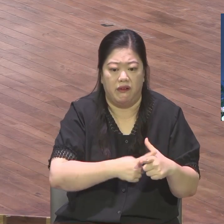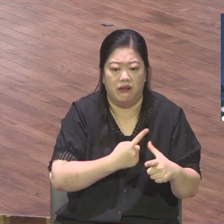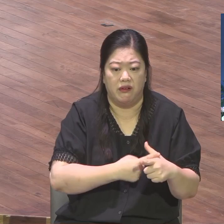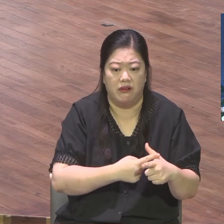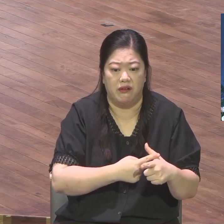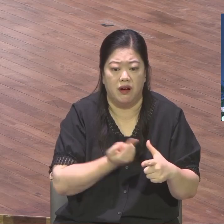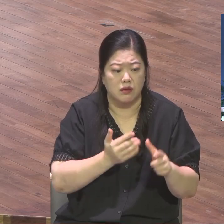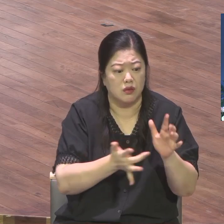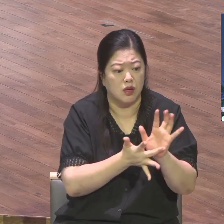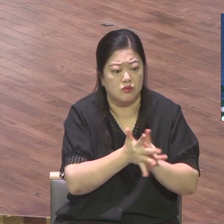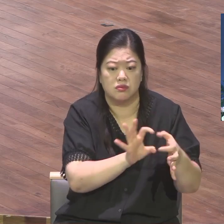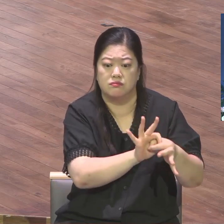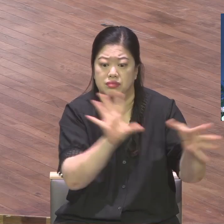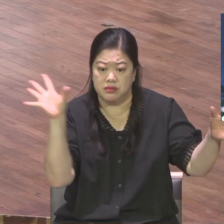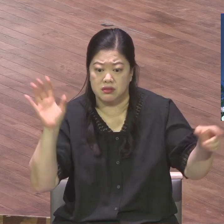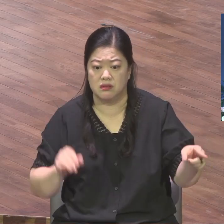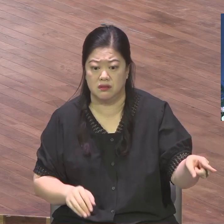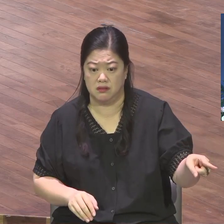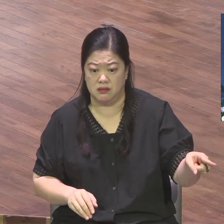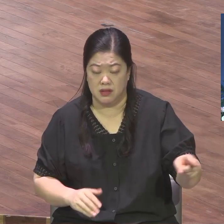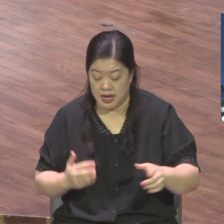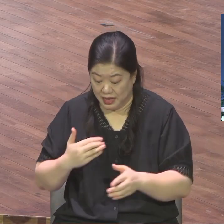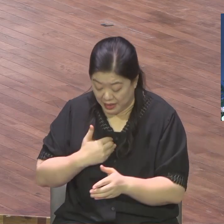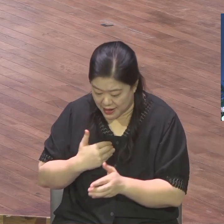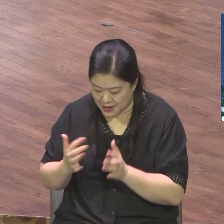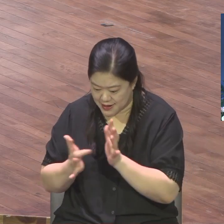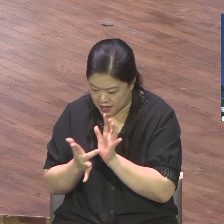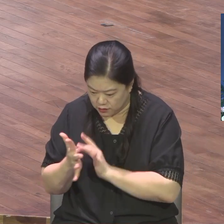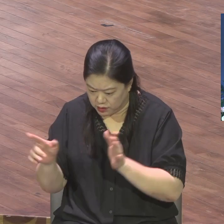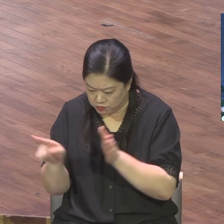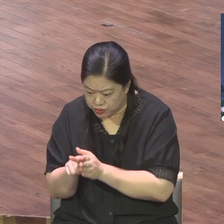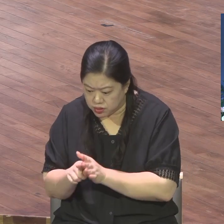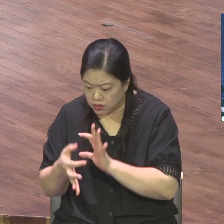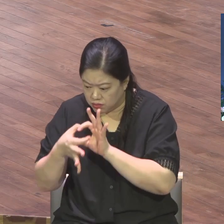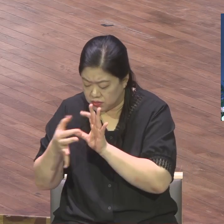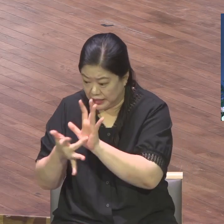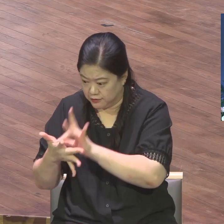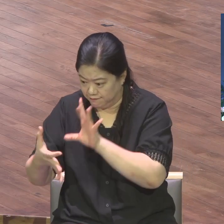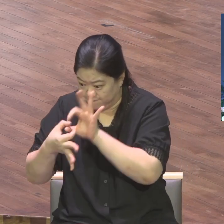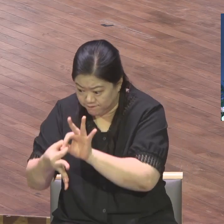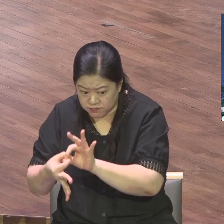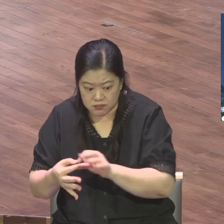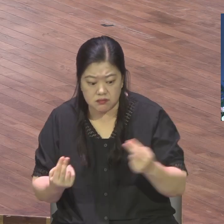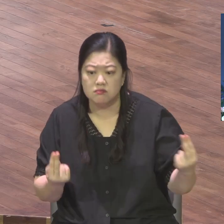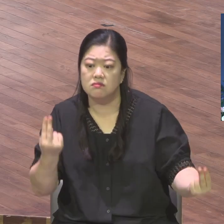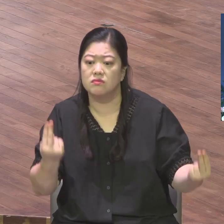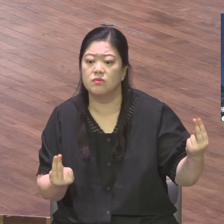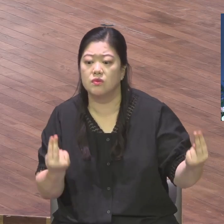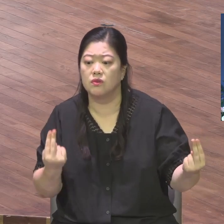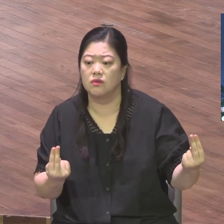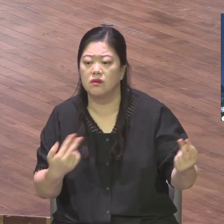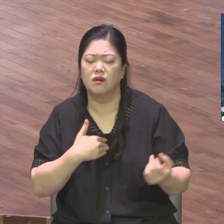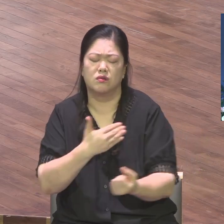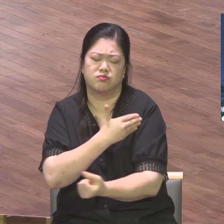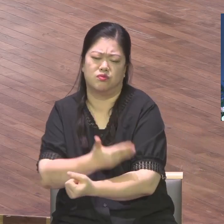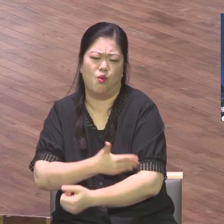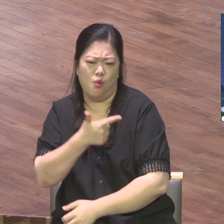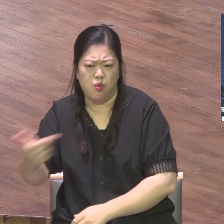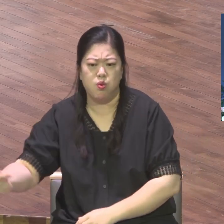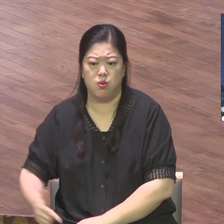이 그리스도가 얼마나 어마한 여러분 듣는 복음이 얼마나 엄청난 능력인가를 믿어야 돼요.